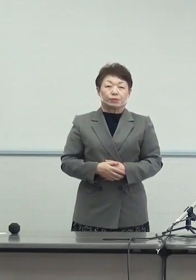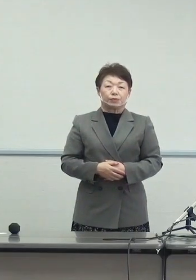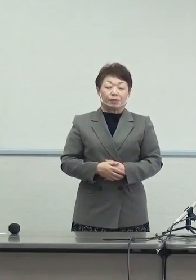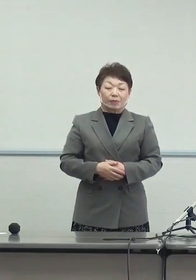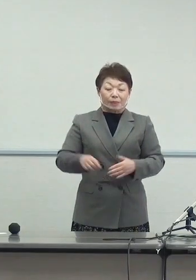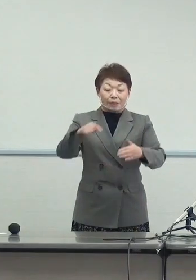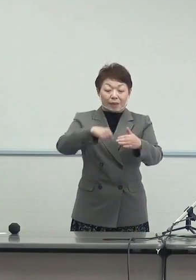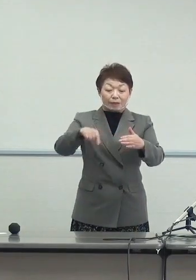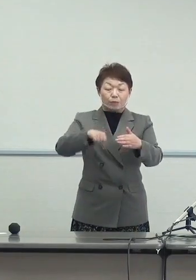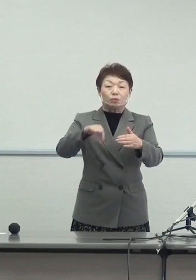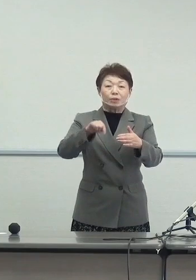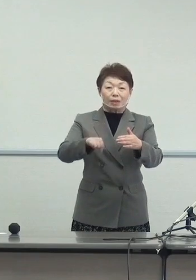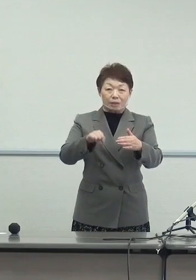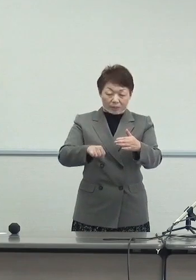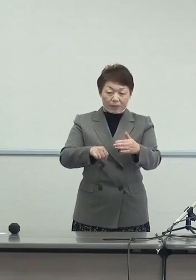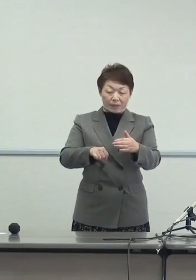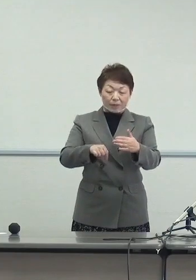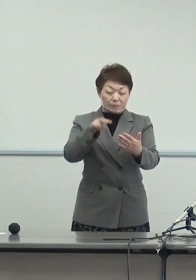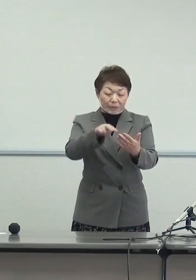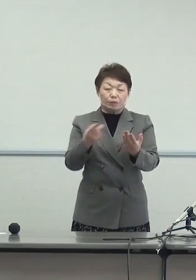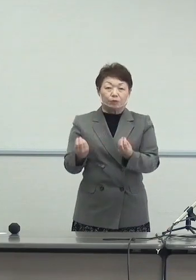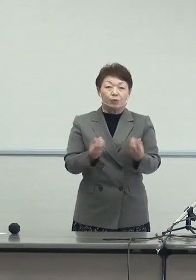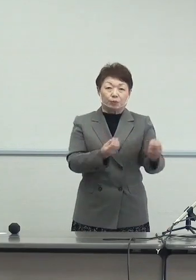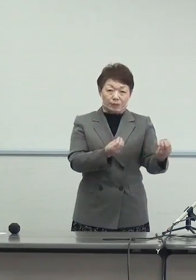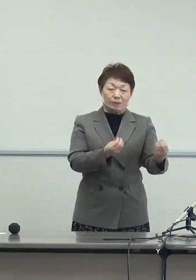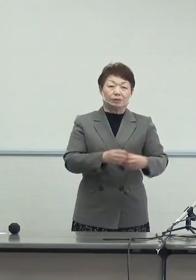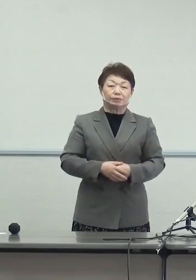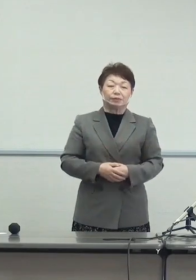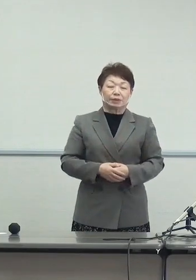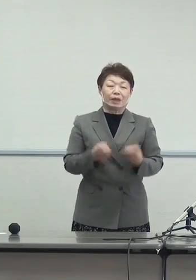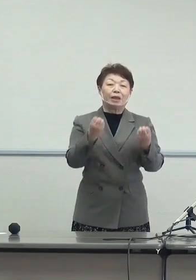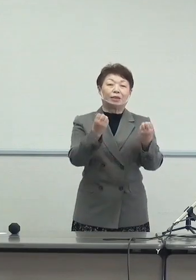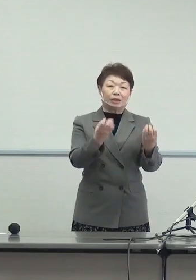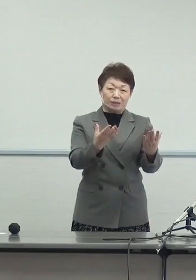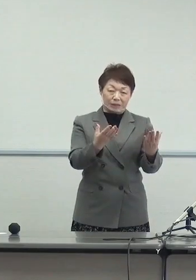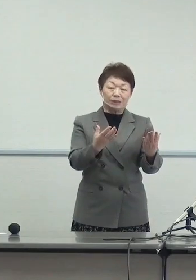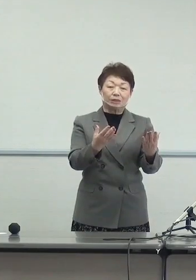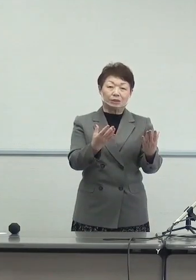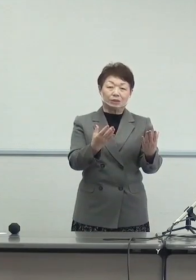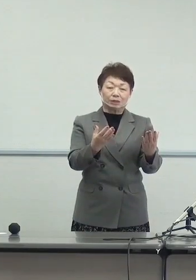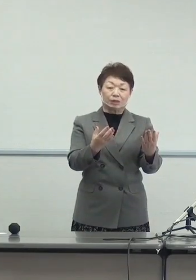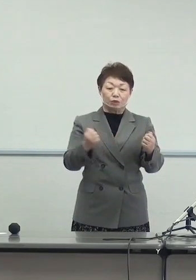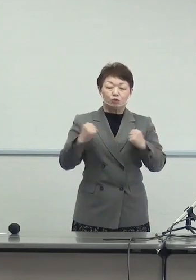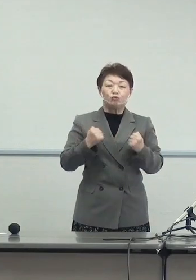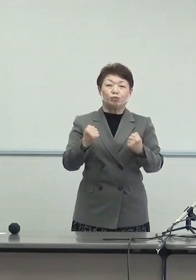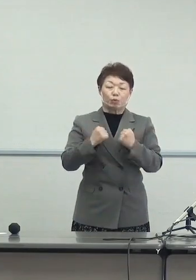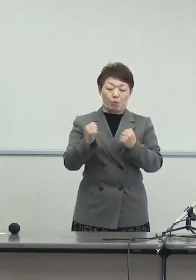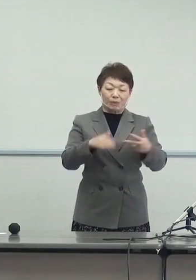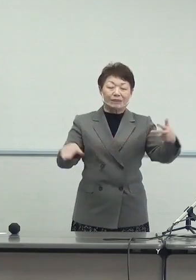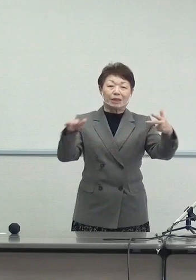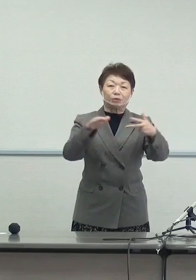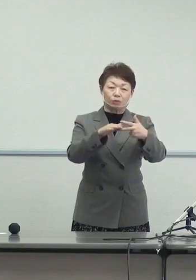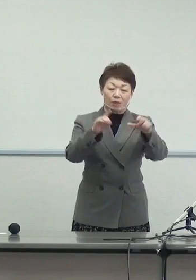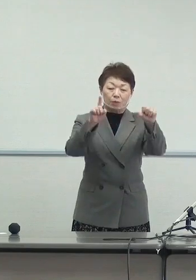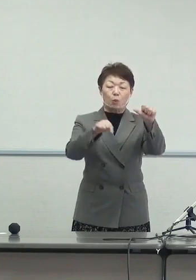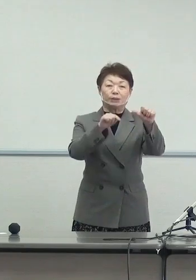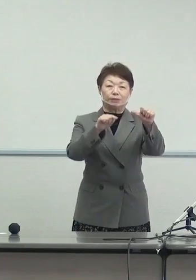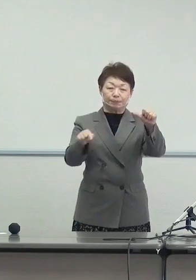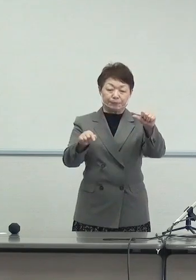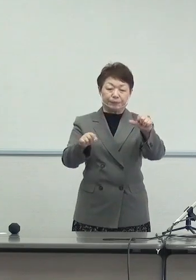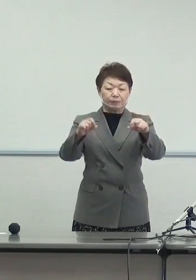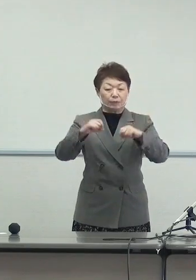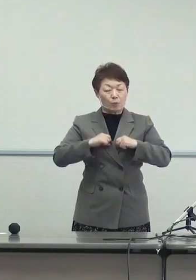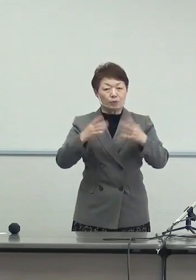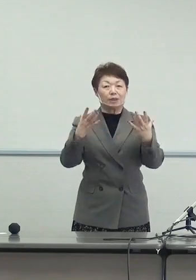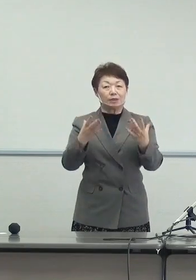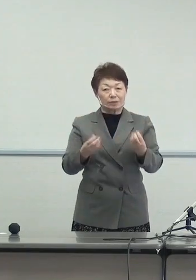培養図の中で見ていただきました通り、新たに同一の運動施設で、5名の方陽性